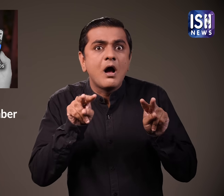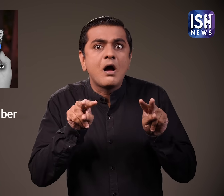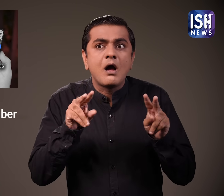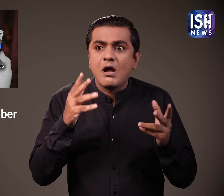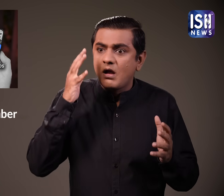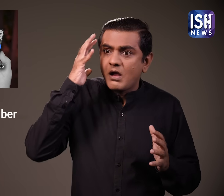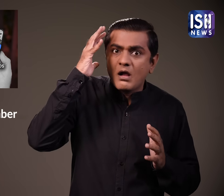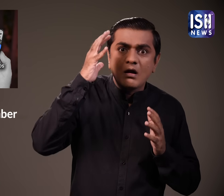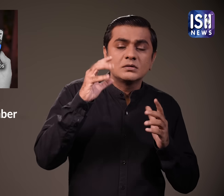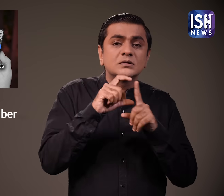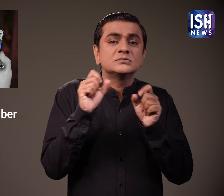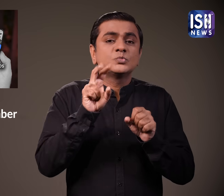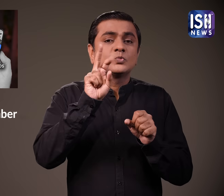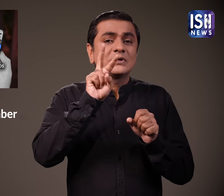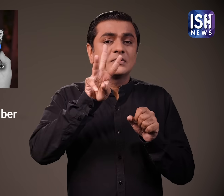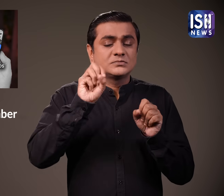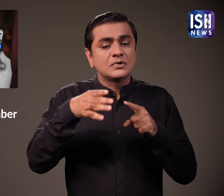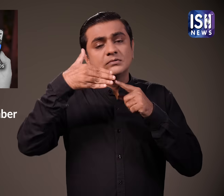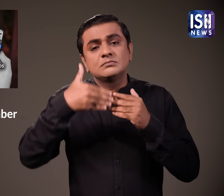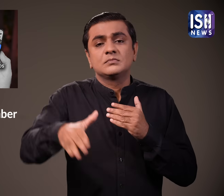इस फैसले से कई लोग घबरा गए है